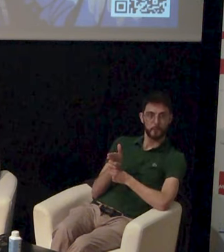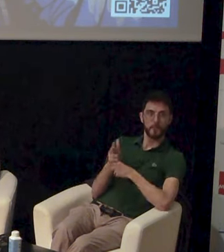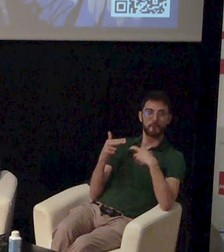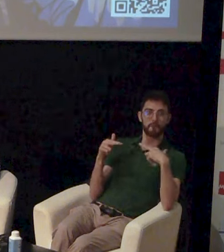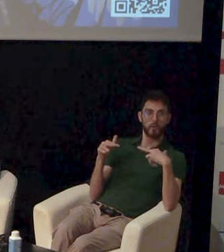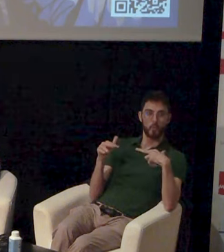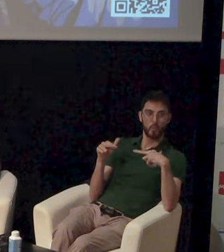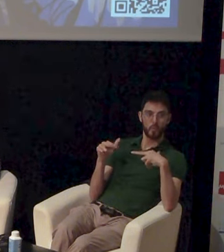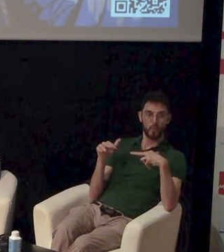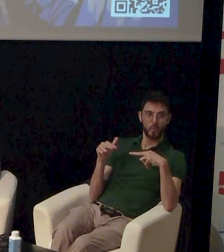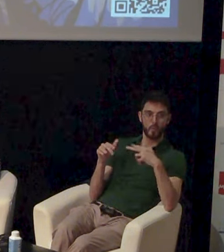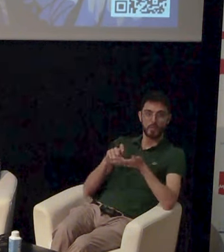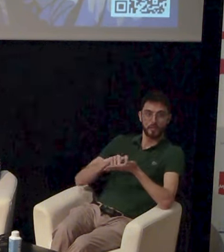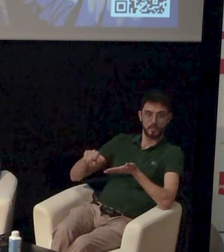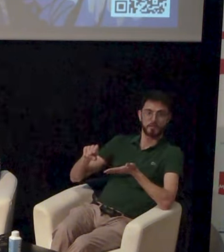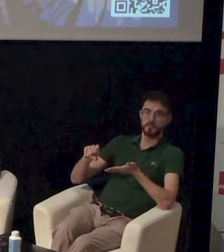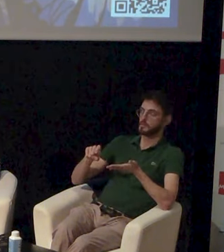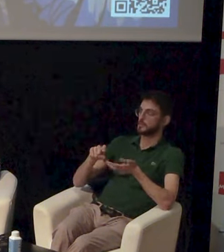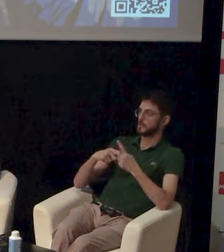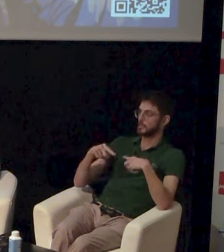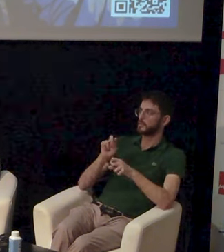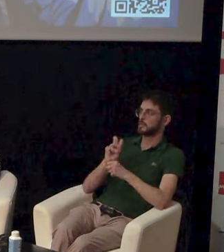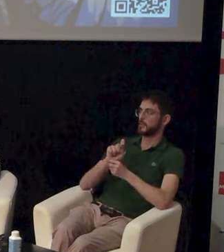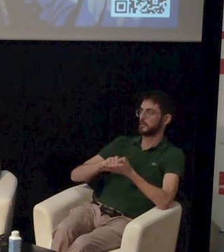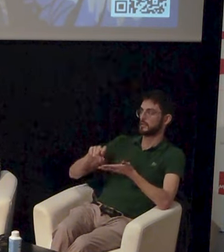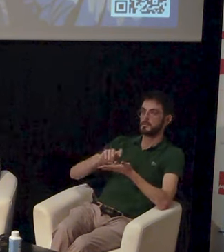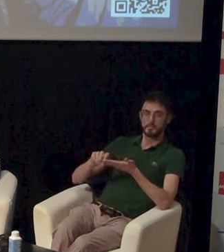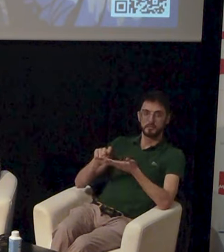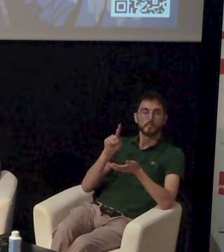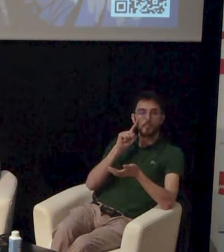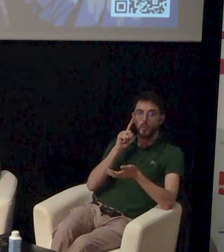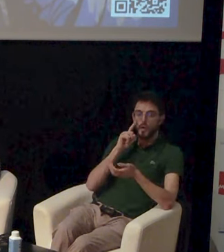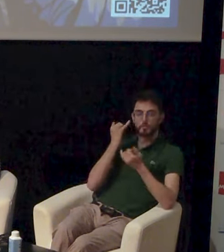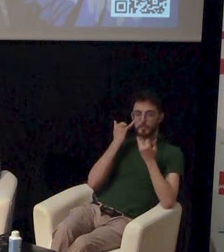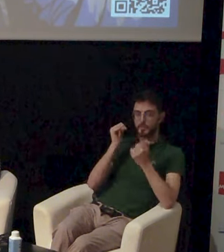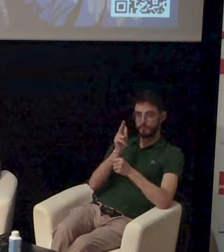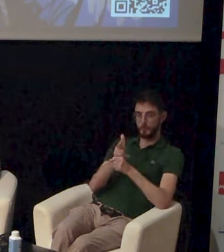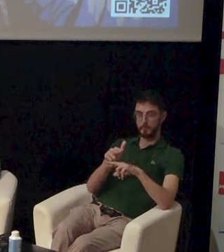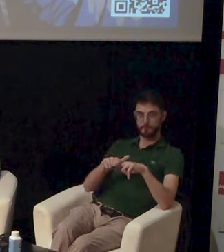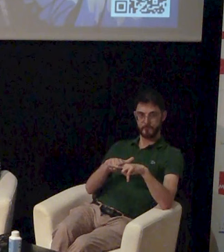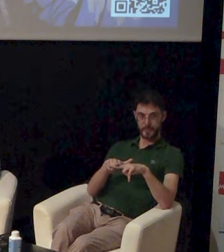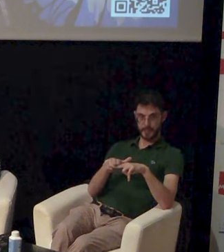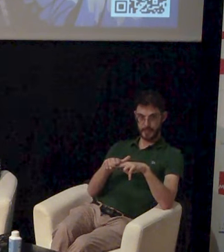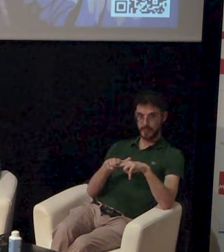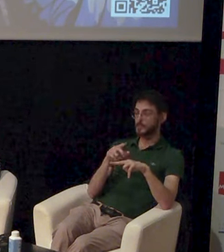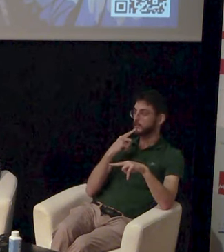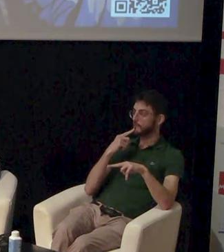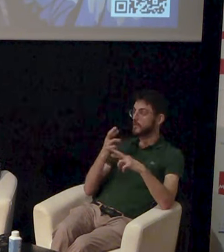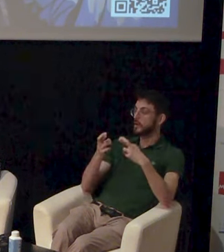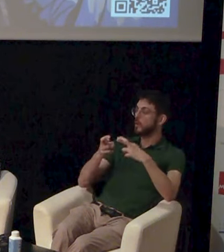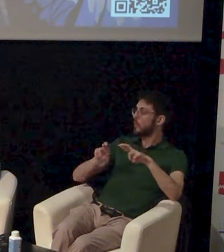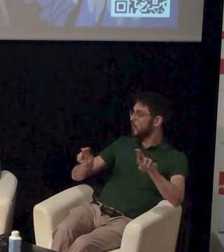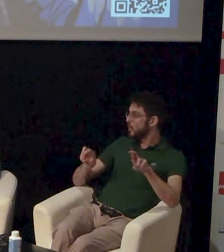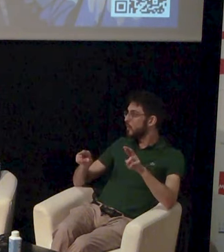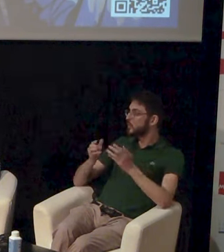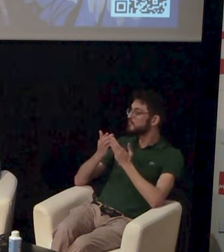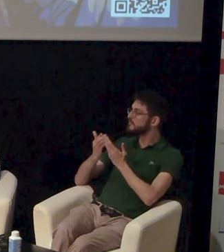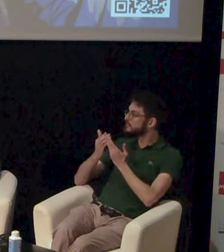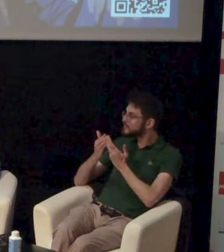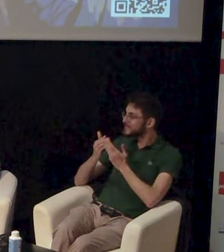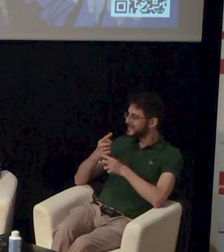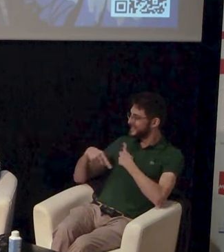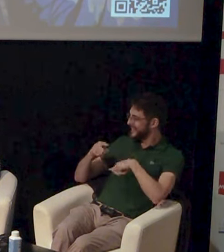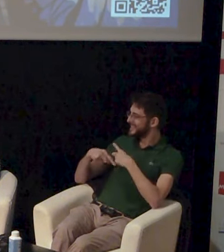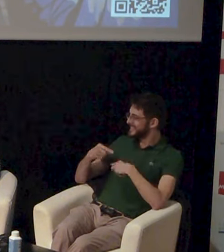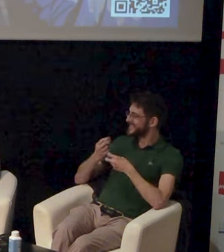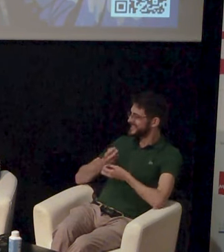voit, et une fois sur place, quand on a créé du lexique, on fait une trace vidéo. Parce que imaginez, si jamais on ne fait pas de